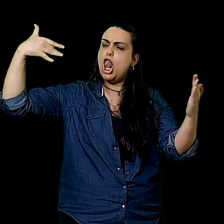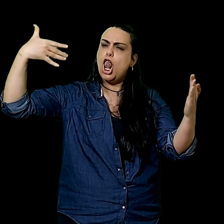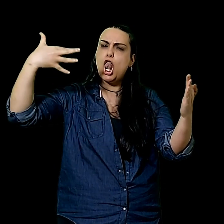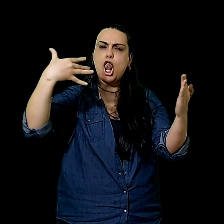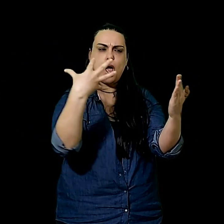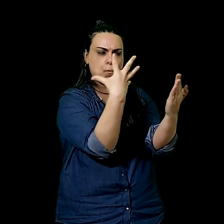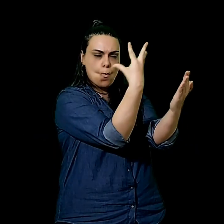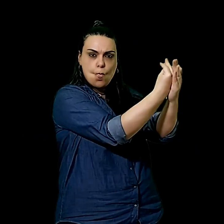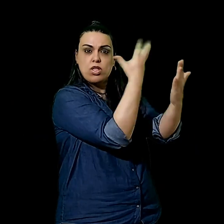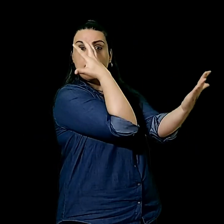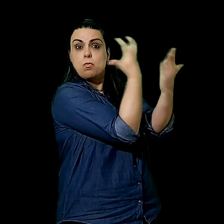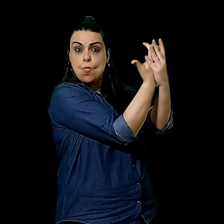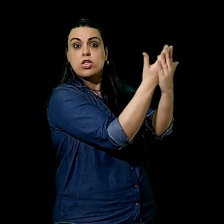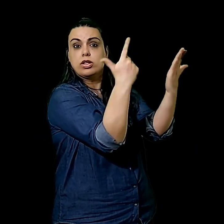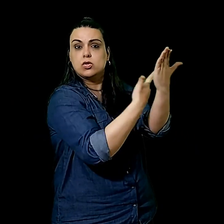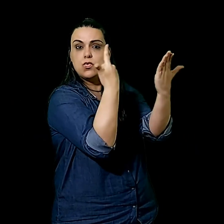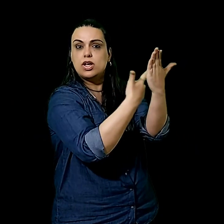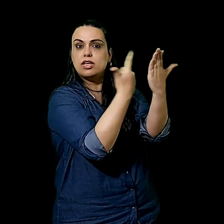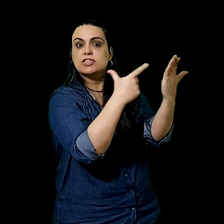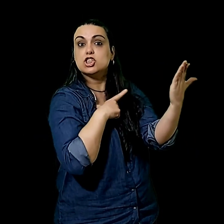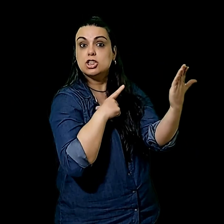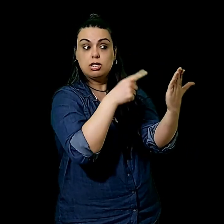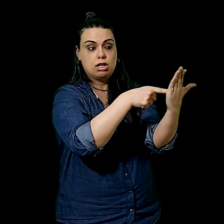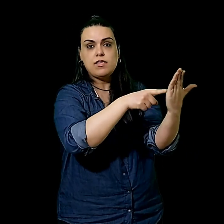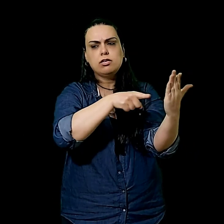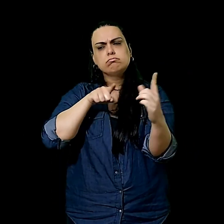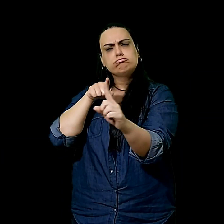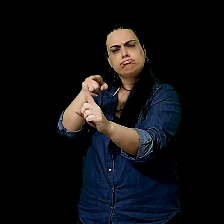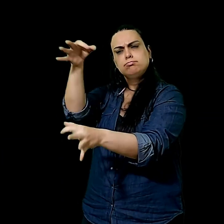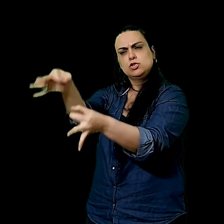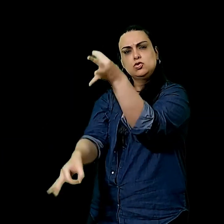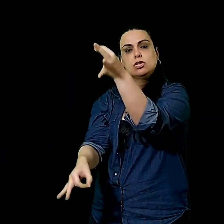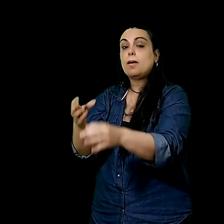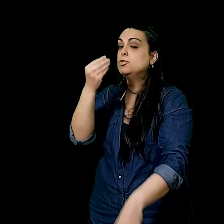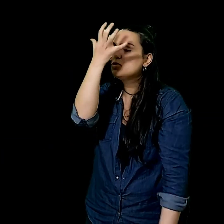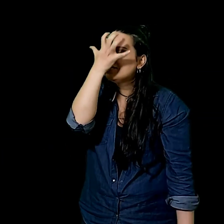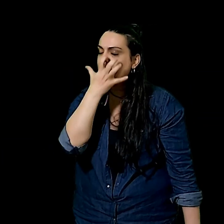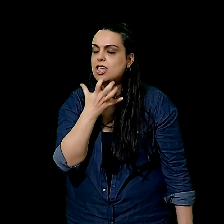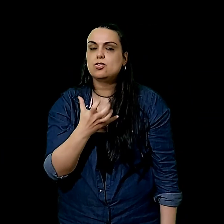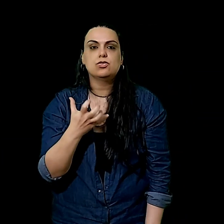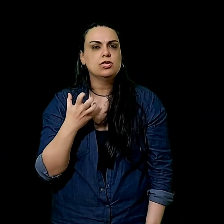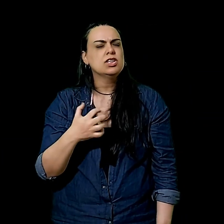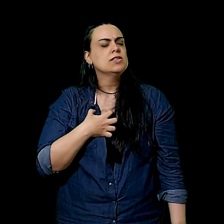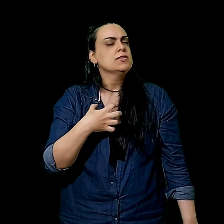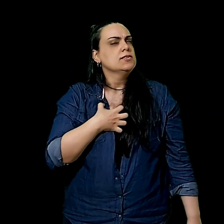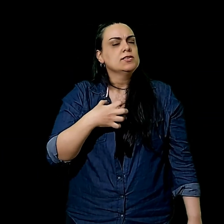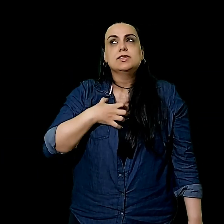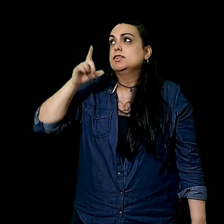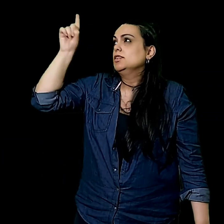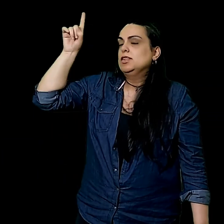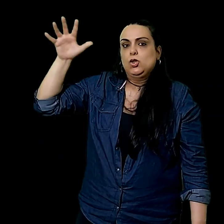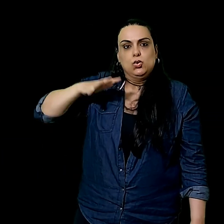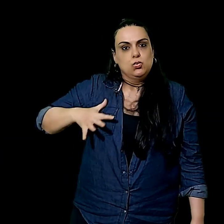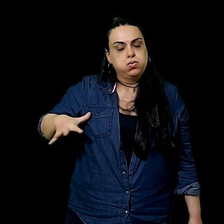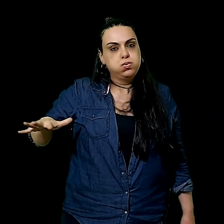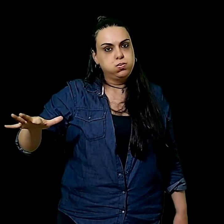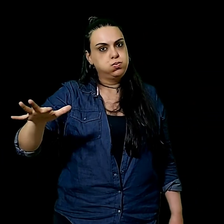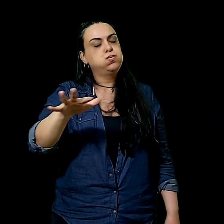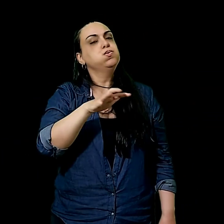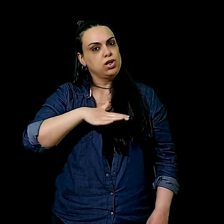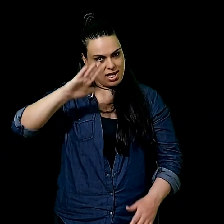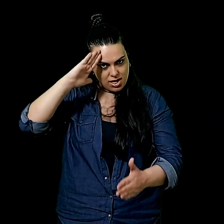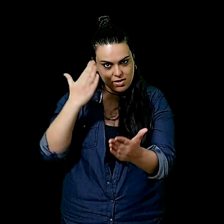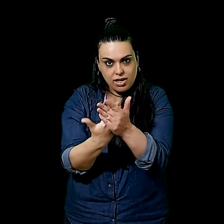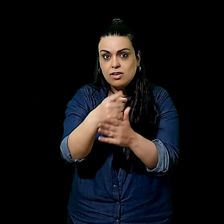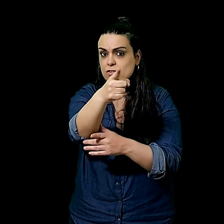estavam escritas no livro. Oh, isso é muito sério. Gente, eu estou sentindo uma presença de Deus tão grande aqui. E eu creio que você